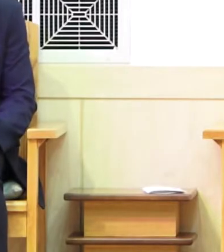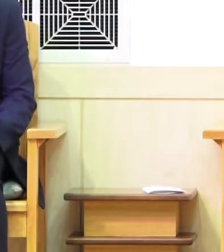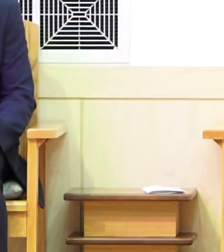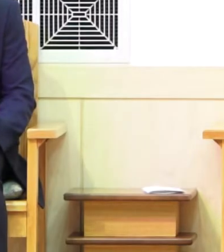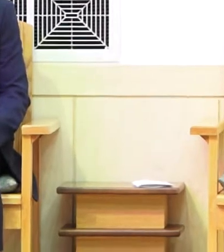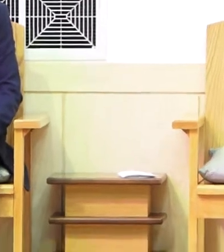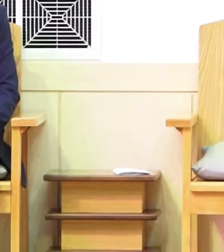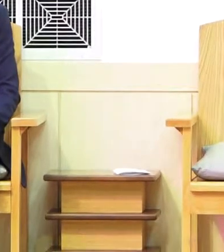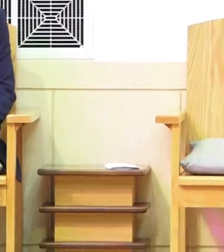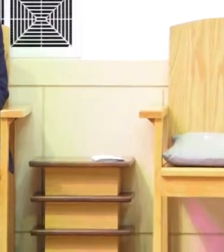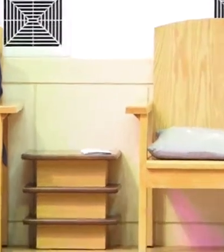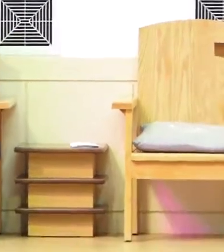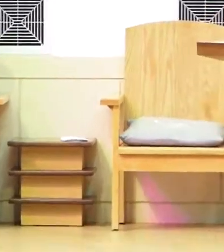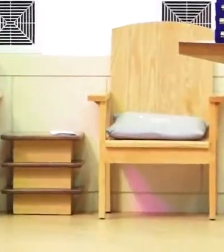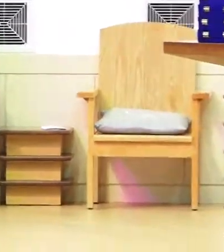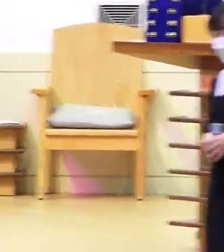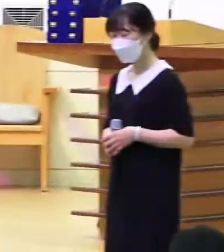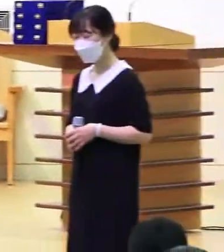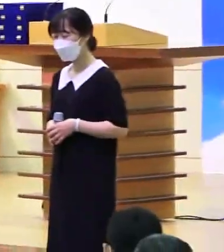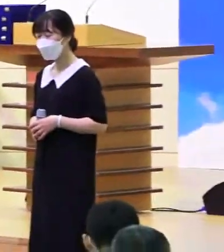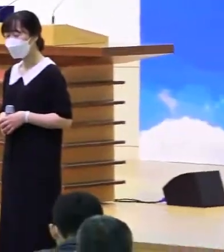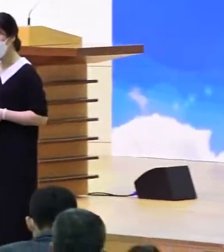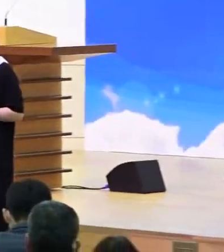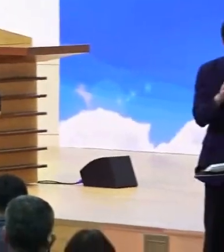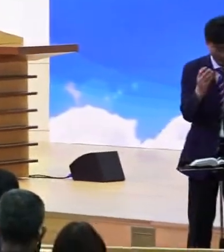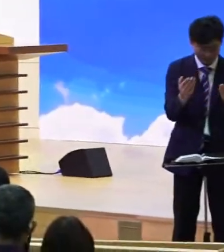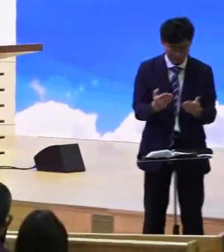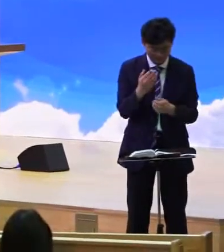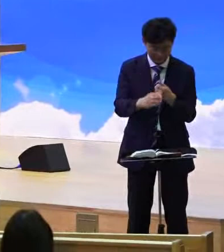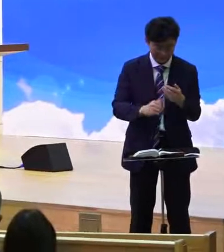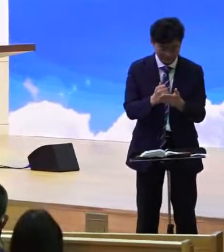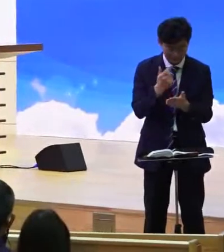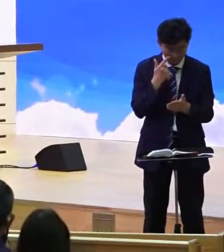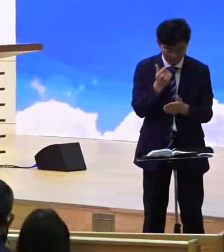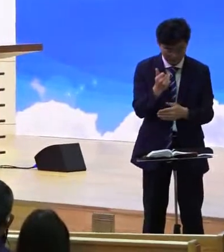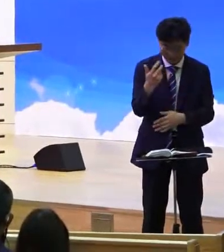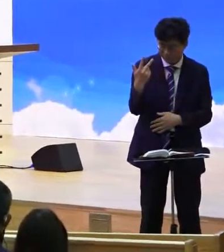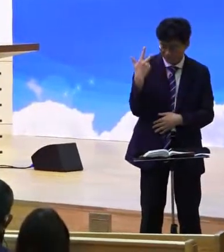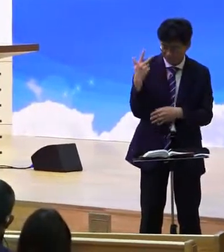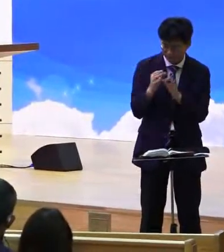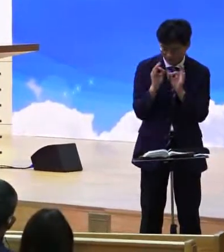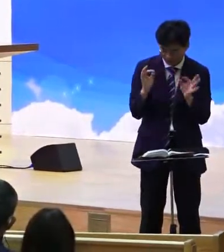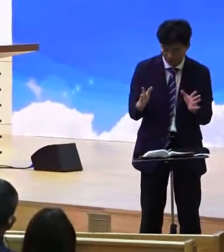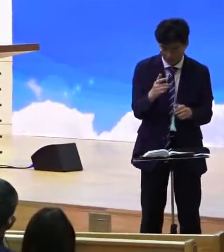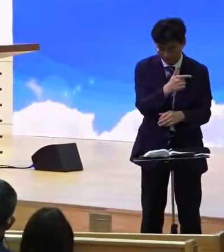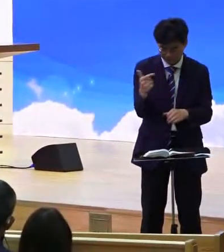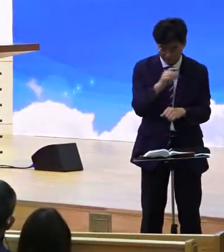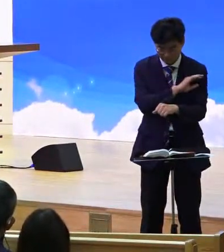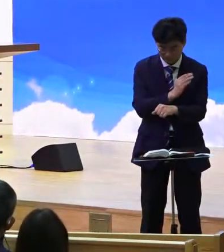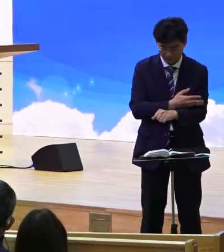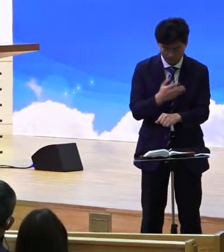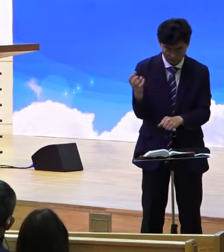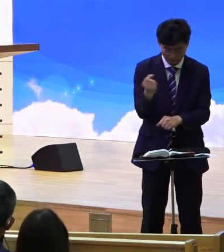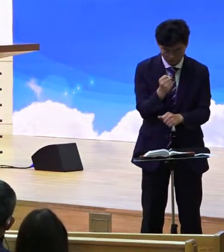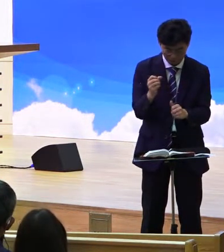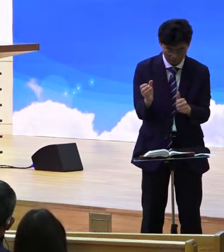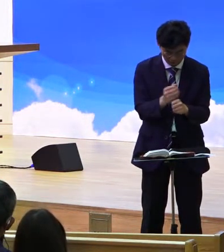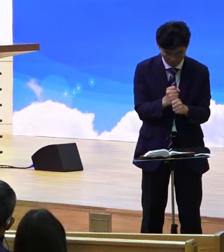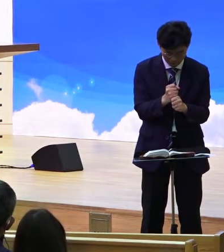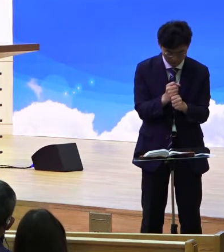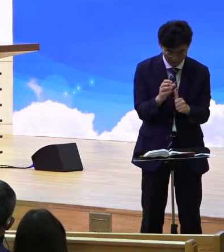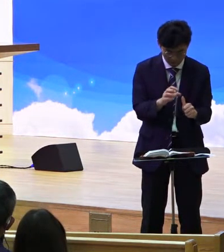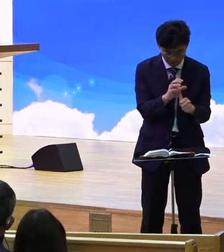믿는 자들의 피난처가 되시는 하나님 아버지, 지난 한 주간도 크신 능력으로 저희들을 붙들어 주시고